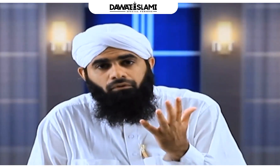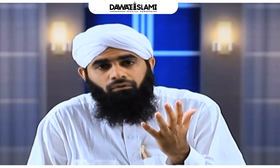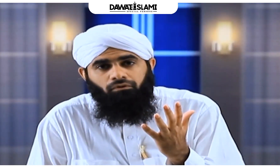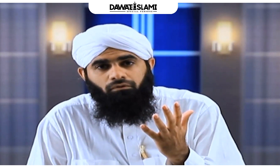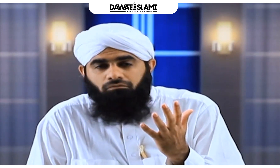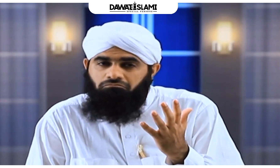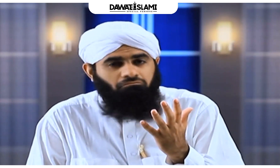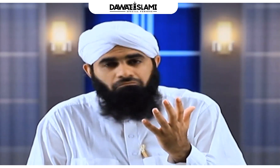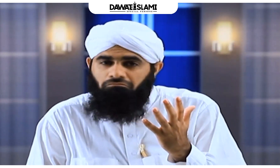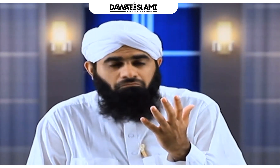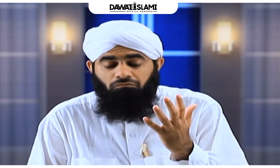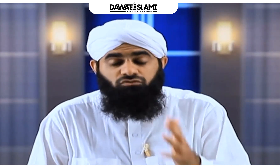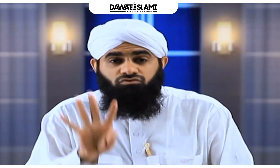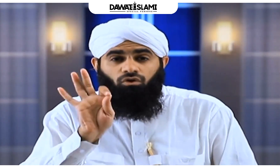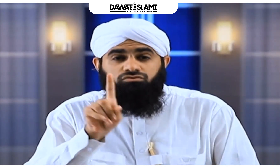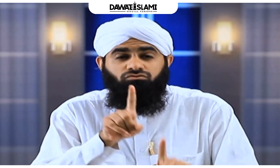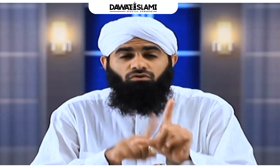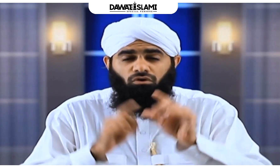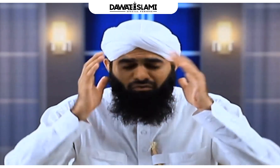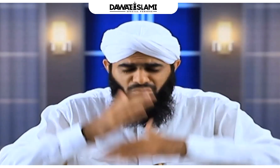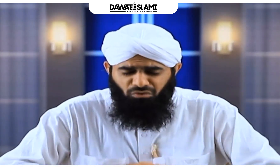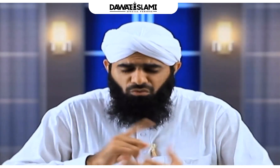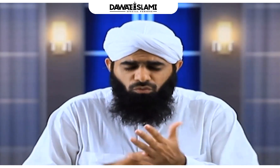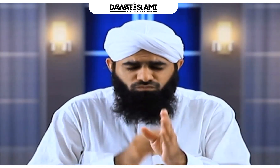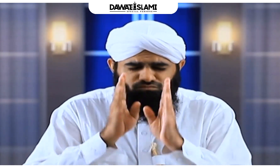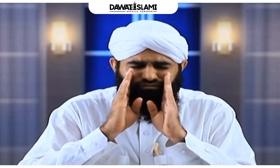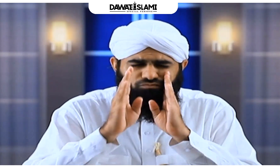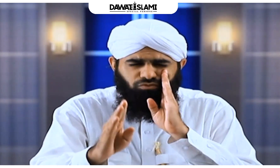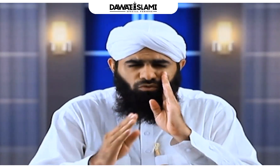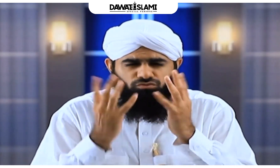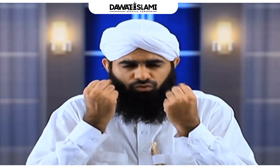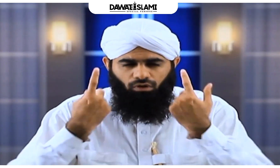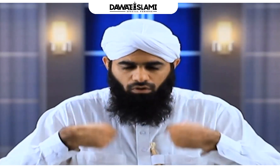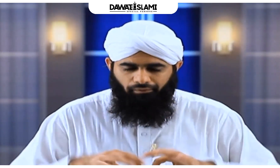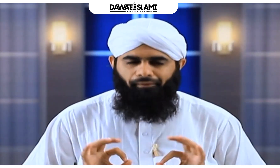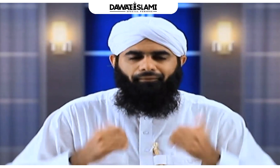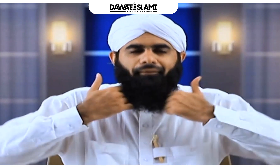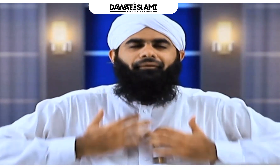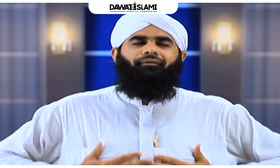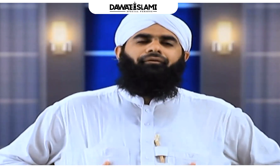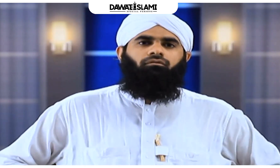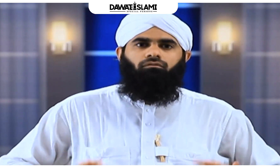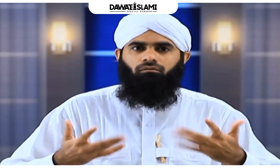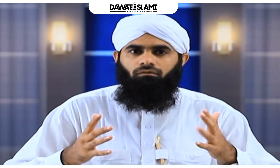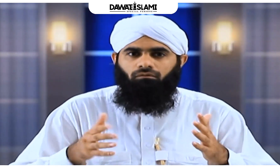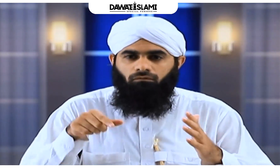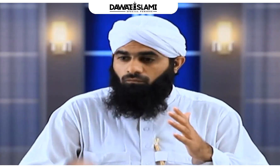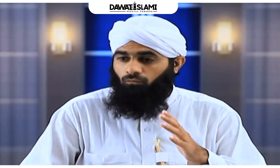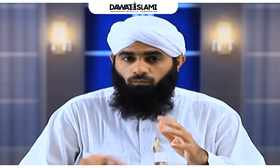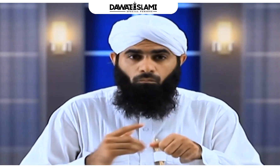یعنی مسلسل عبادت کے باعث آرام کو ترک فرما دیا۔ اور جب آپ رحمۃ اللہ علیہ کا اس جہان فانی سے کوچ کا